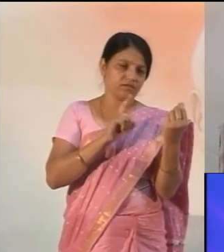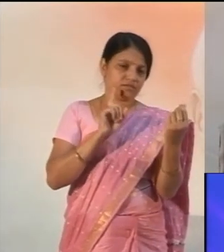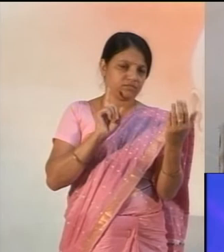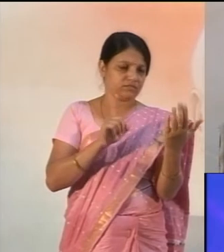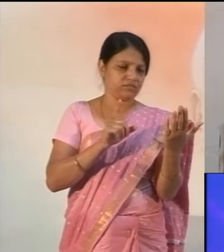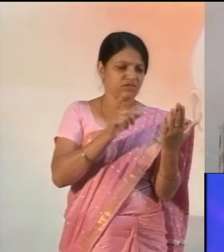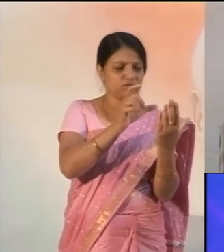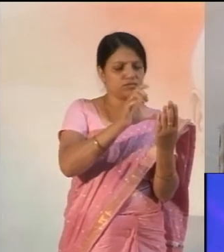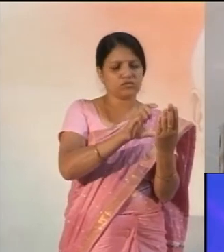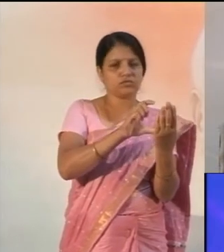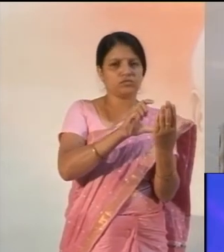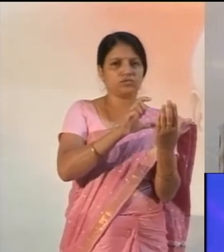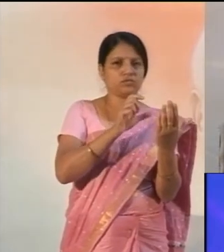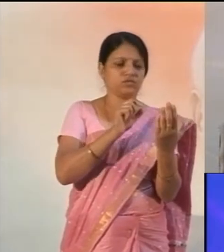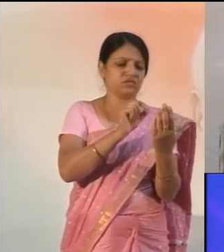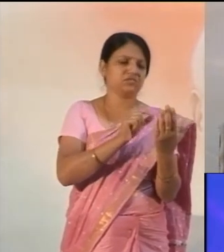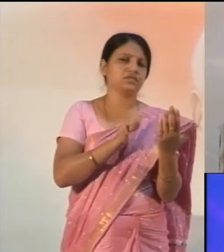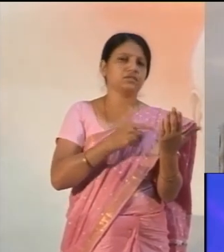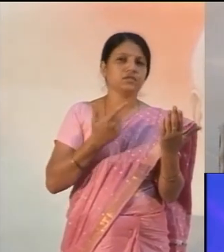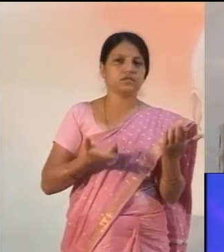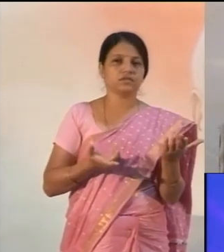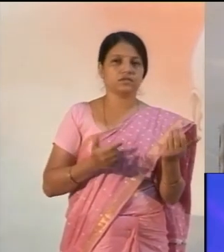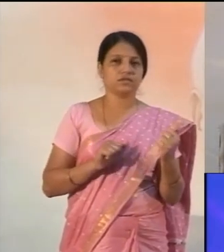एक छोटी सी लिस्ट है,